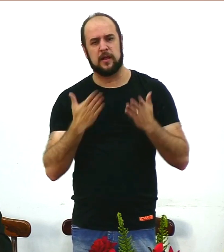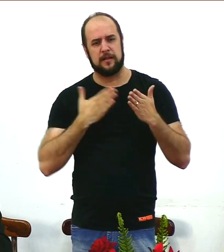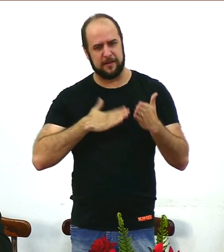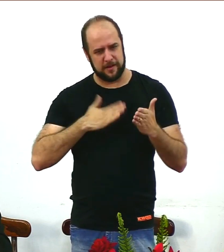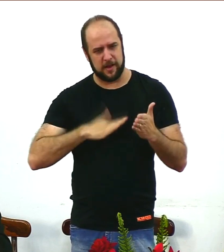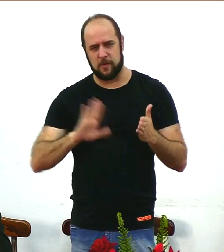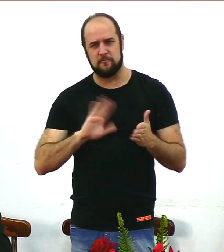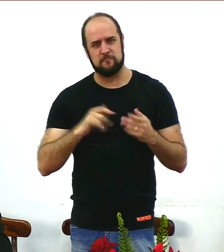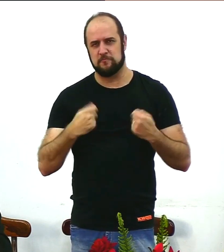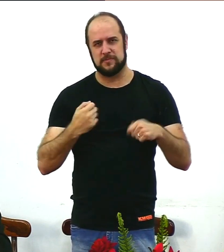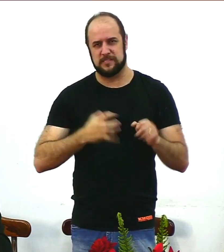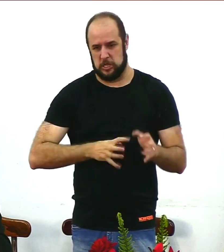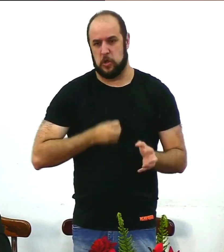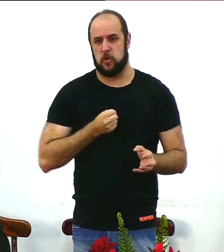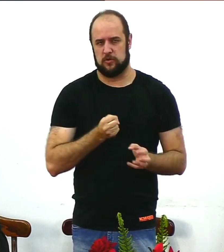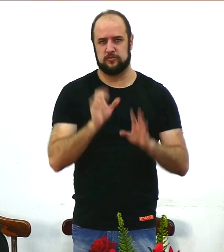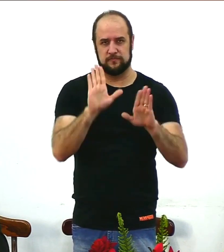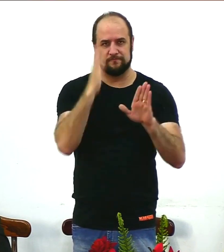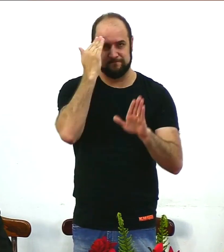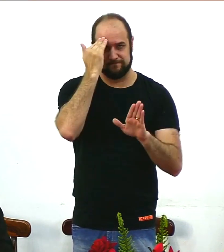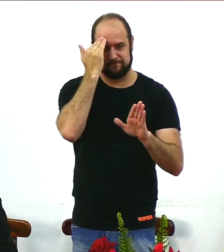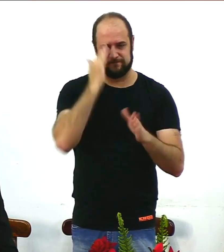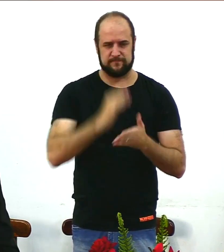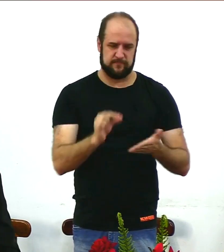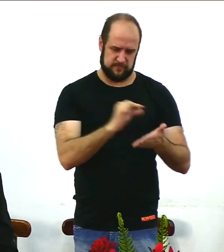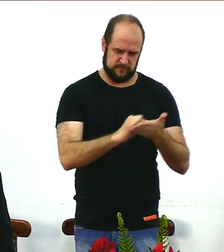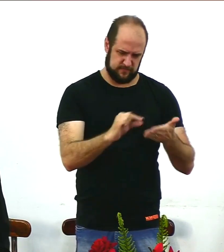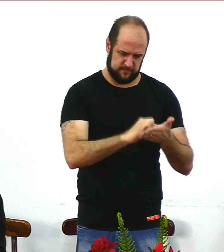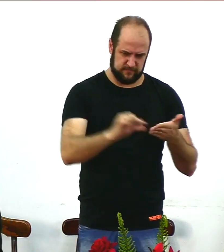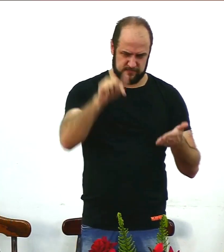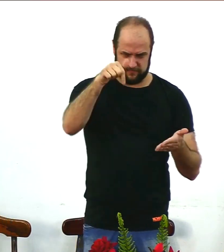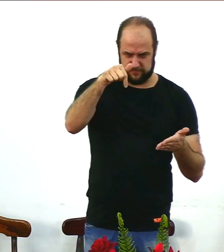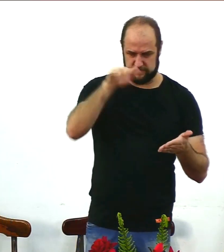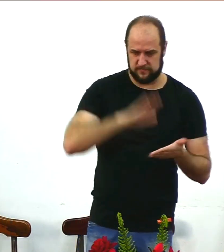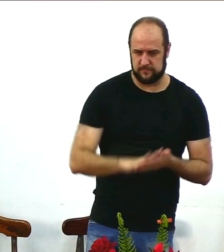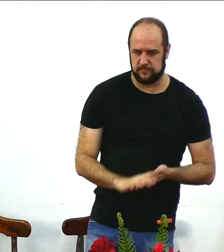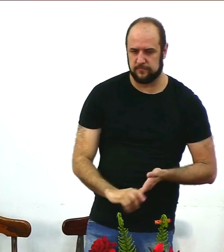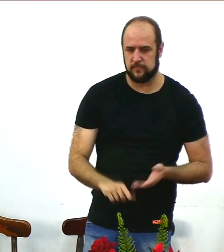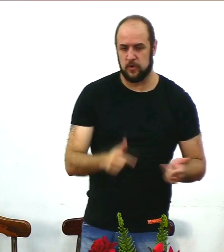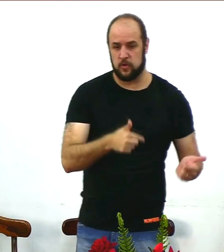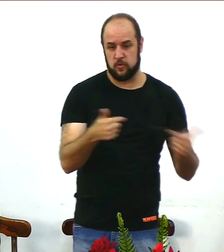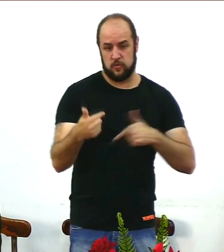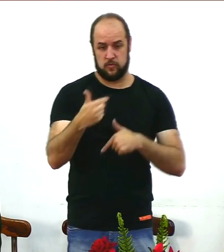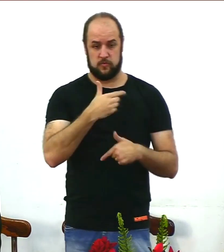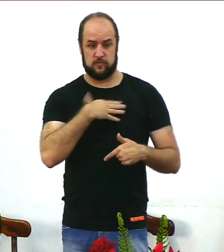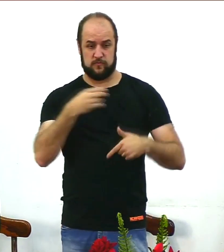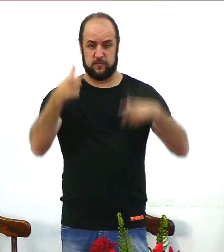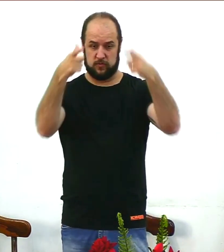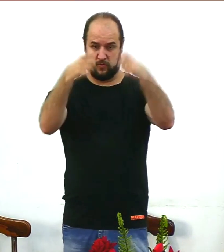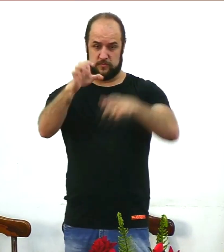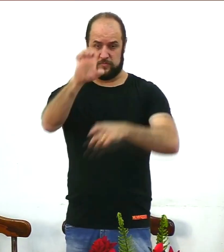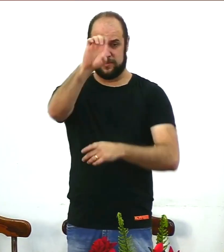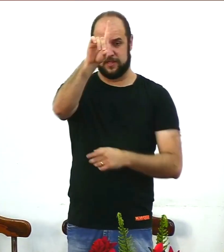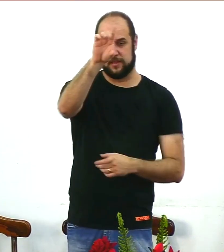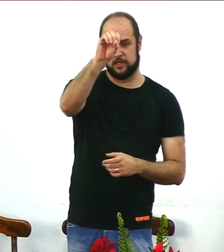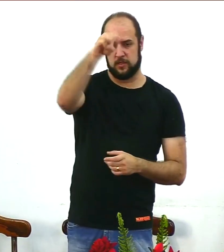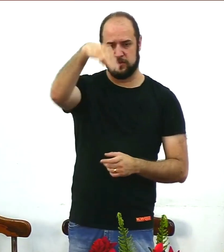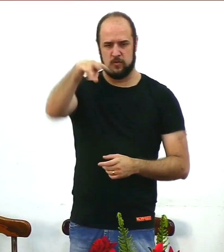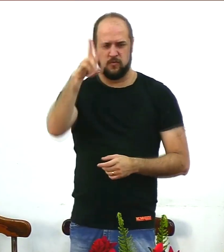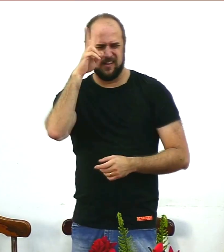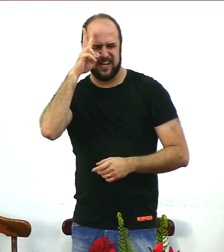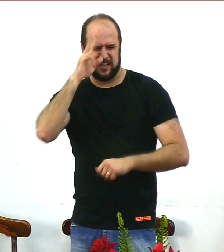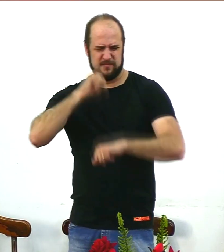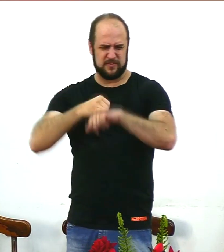E uma terceira ideia do Salmo está dos versículos 7 ao versículo 9, muito difícil, eu